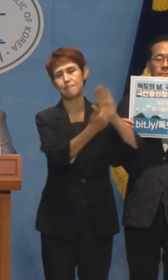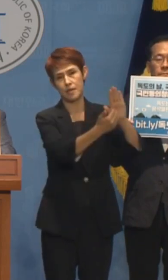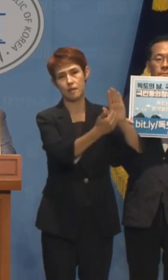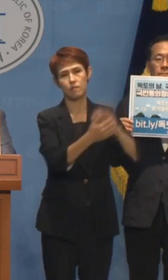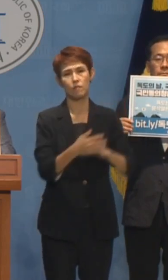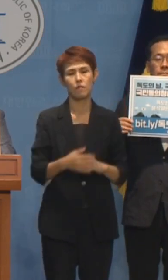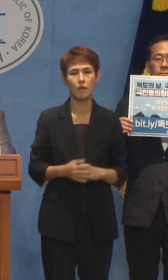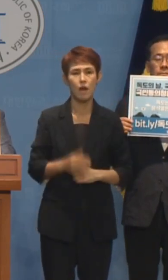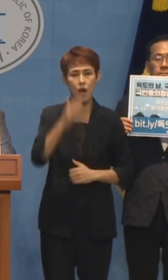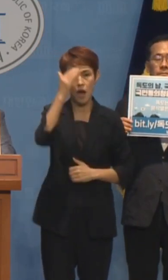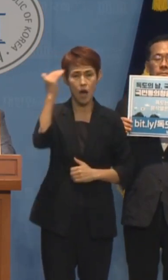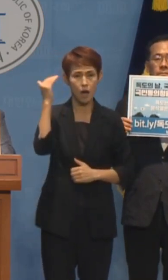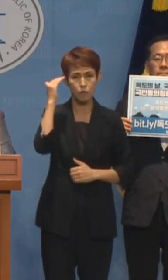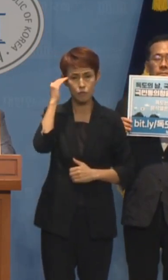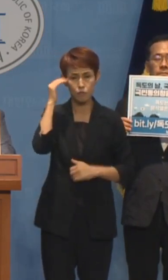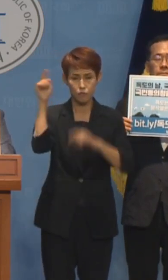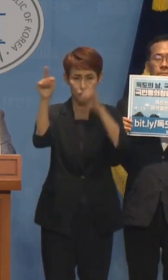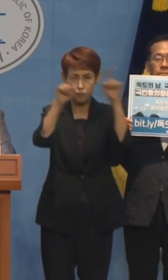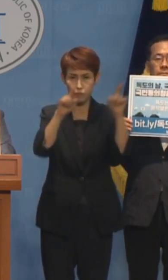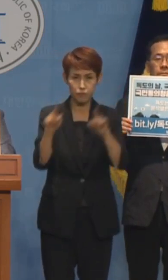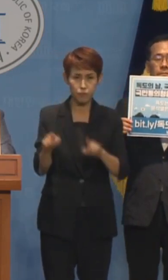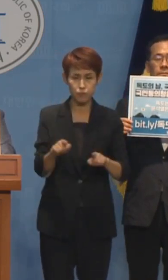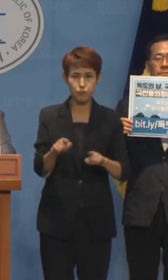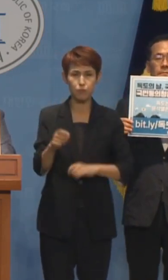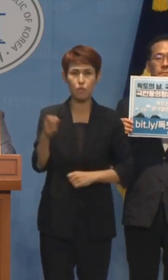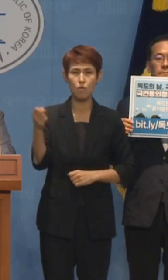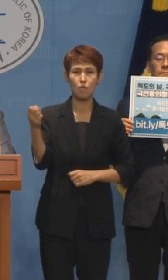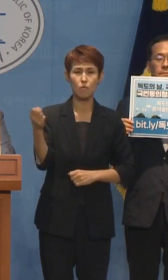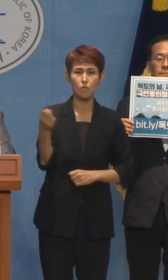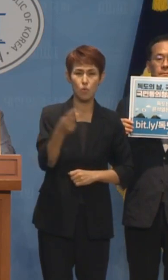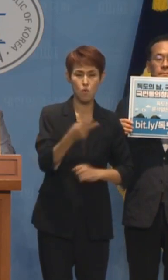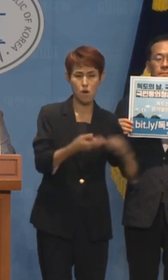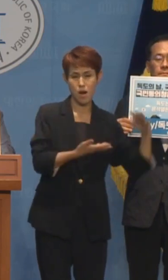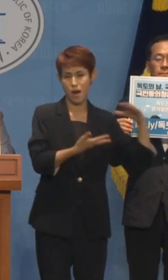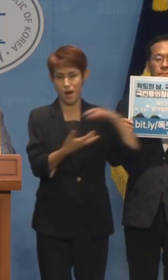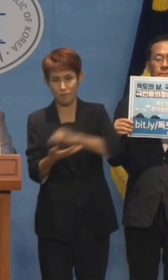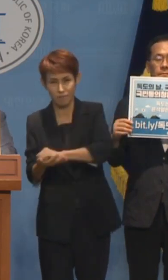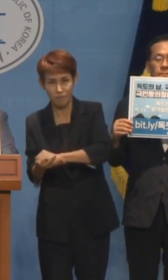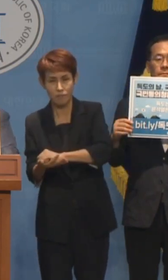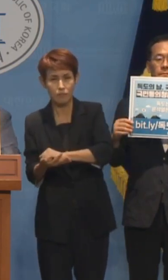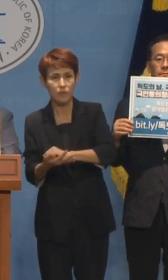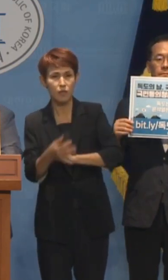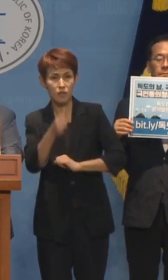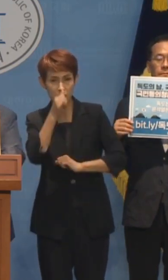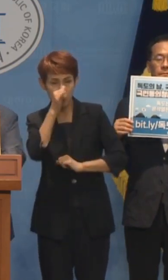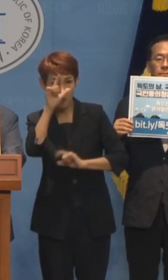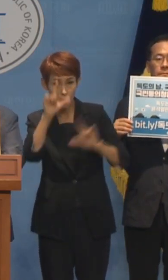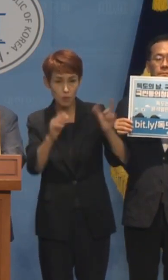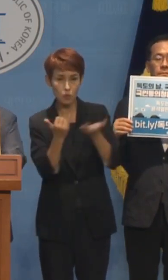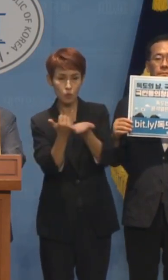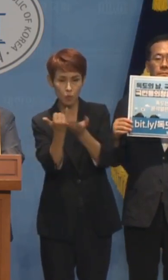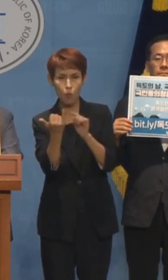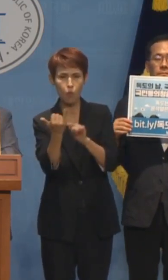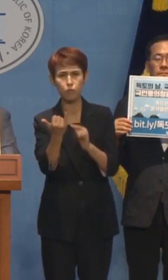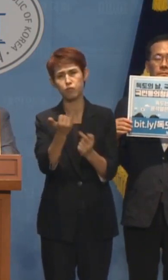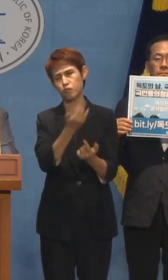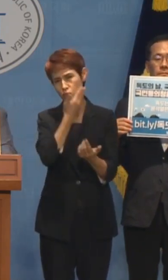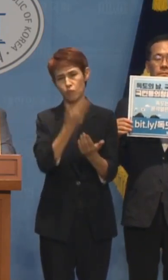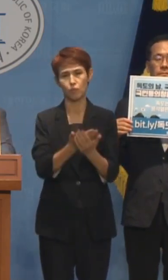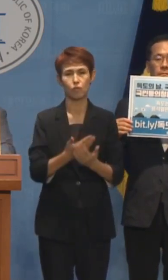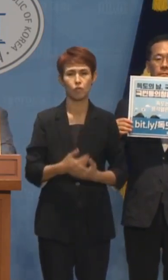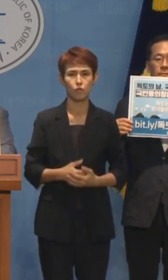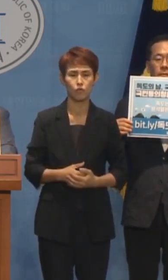해서 한반도를 다시 식민 할 수 있는 그런 상징적인 무게를 갖고 있기 때문에 더 많은 국민들과